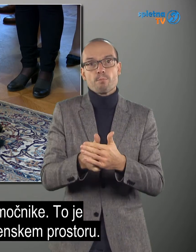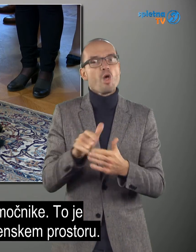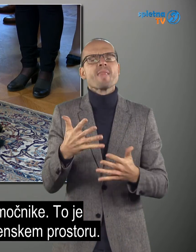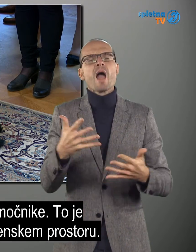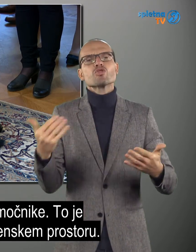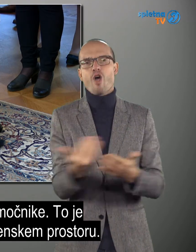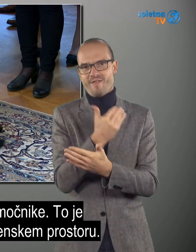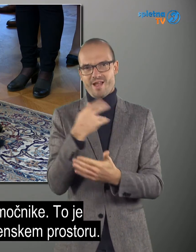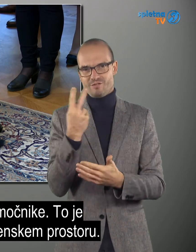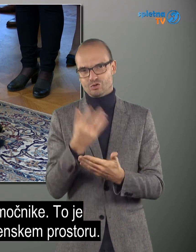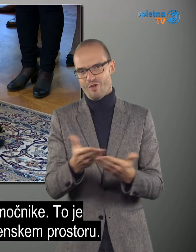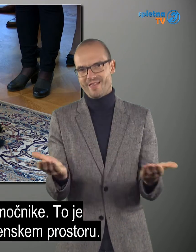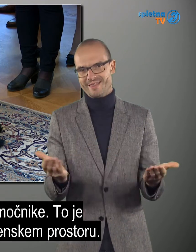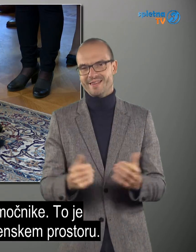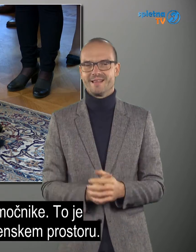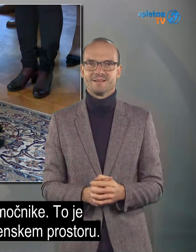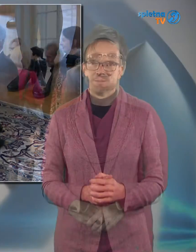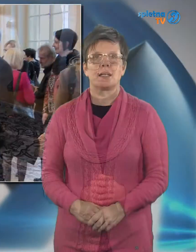slovenskem prostoru.